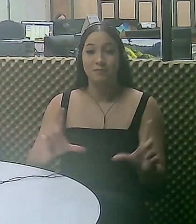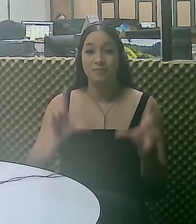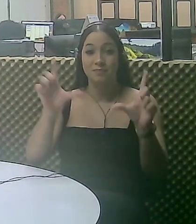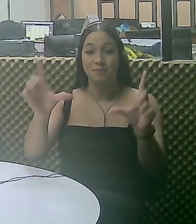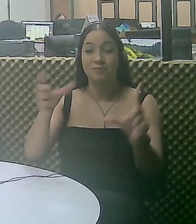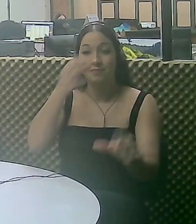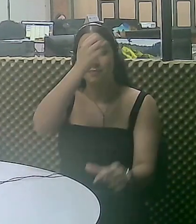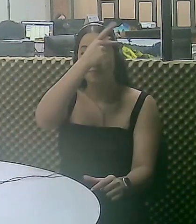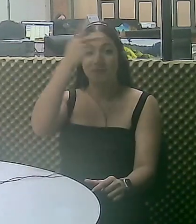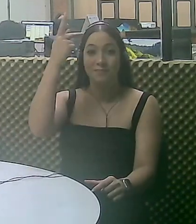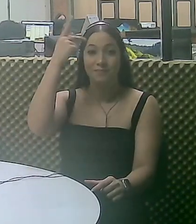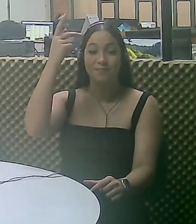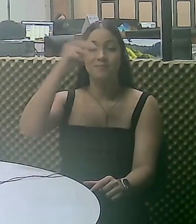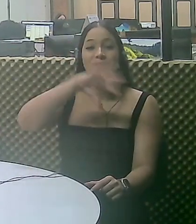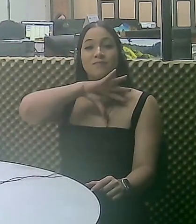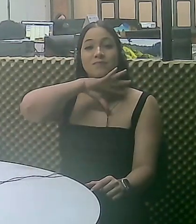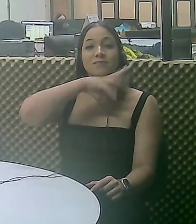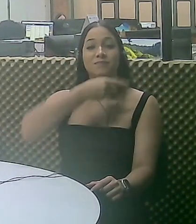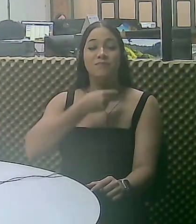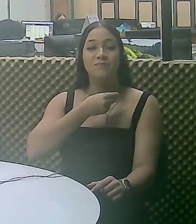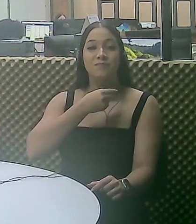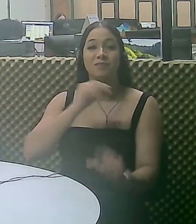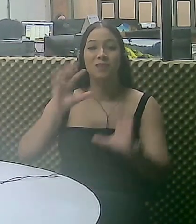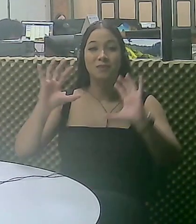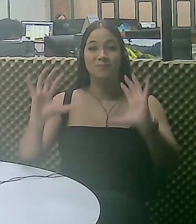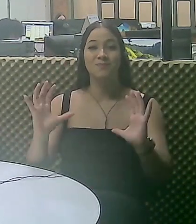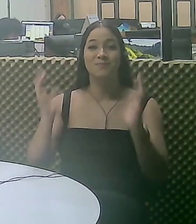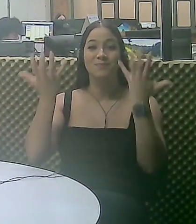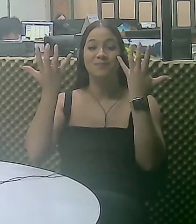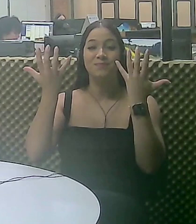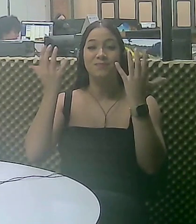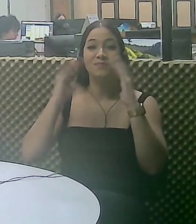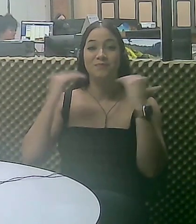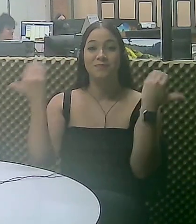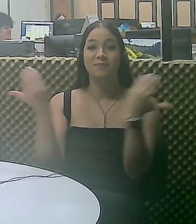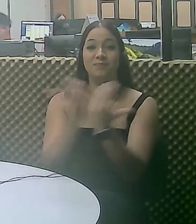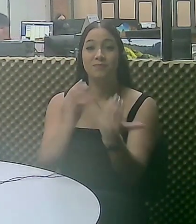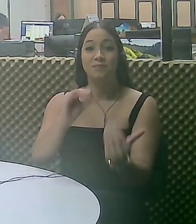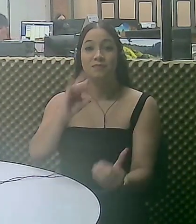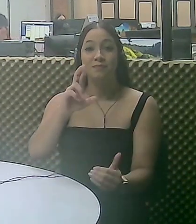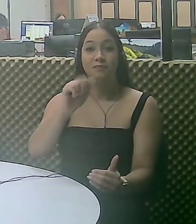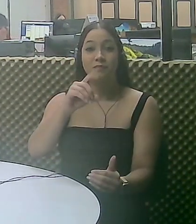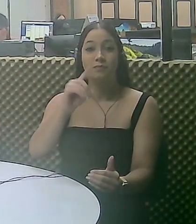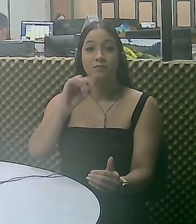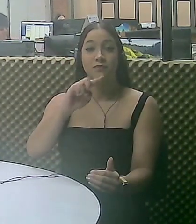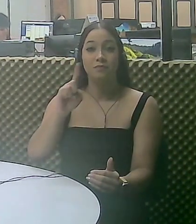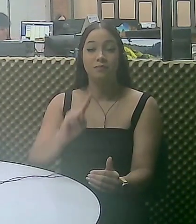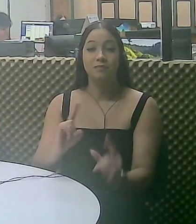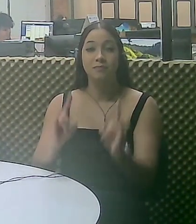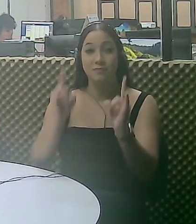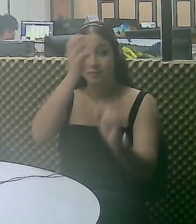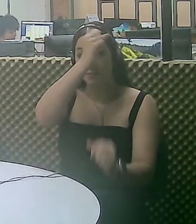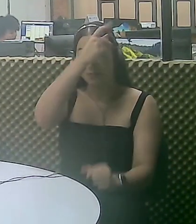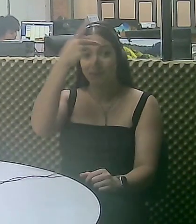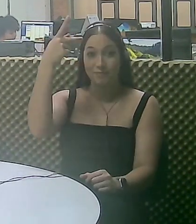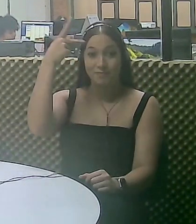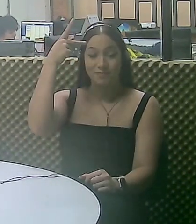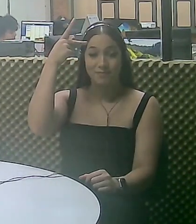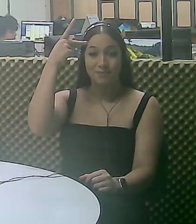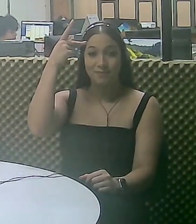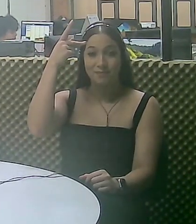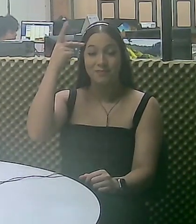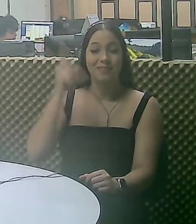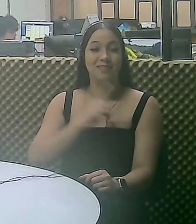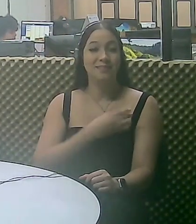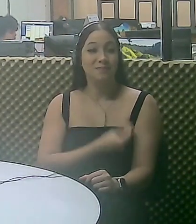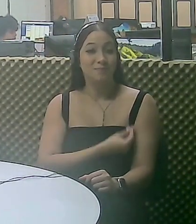feita pelo prefeito Odelmo Leão durante cerimônia no auditório Cícero Diniz, no Centro Administrativo Municipal. e contou